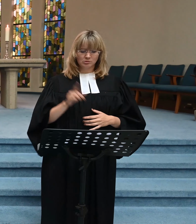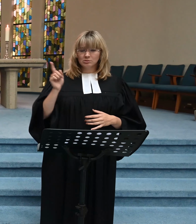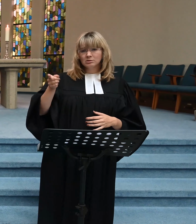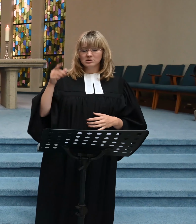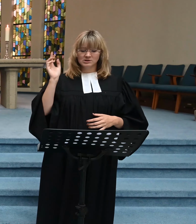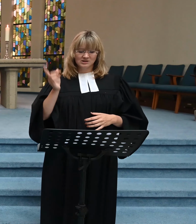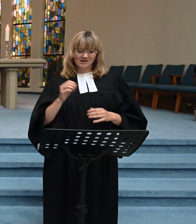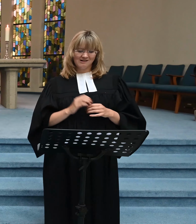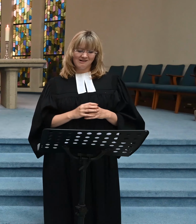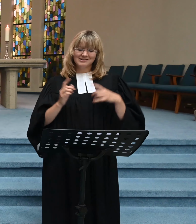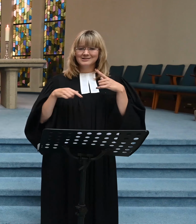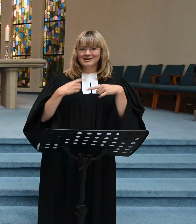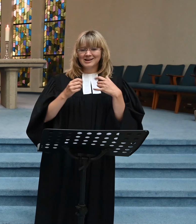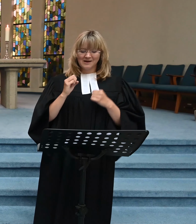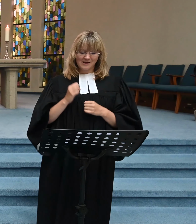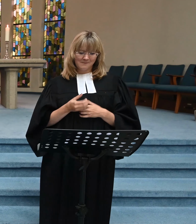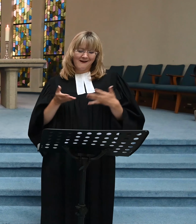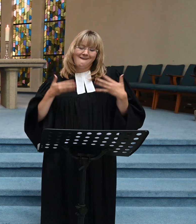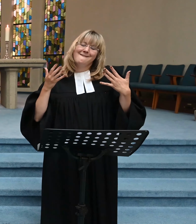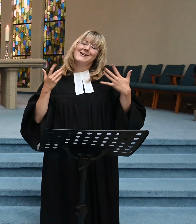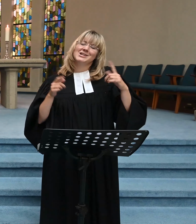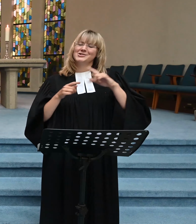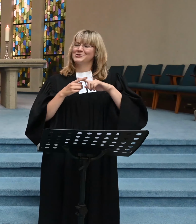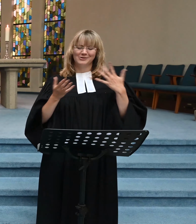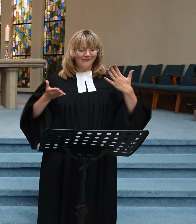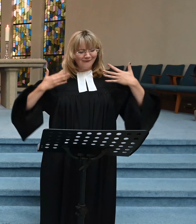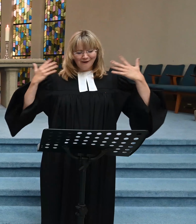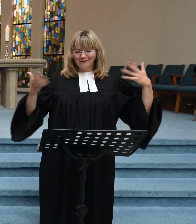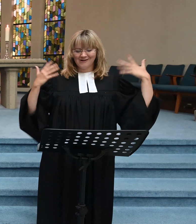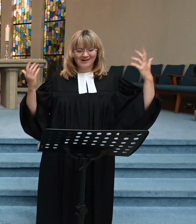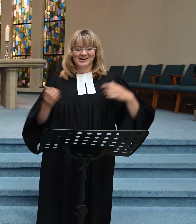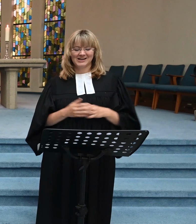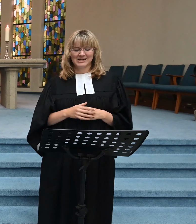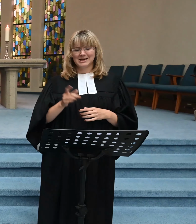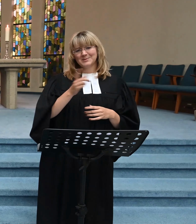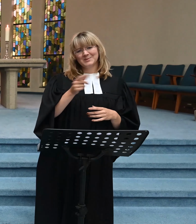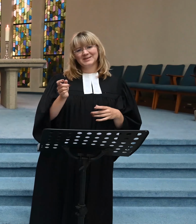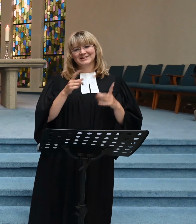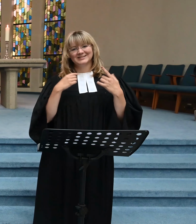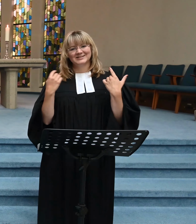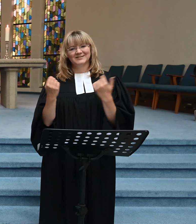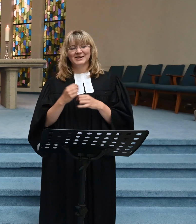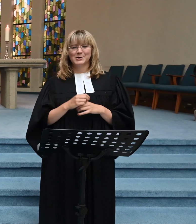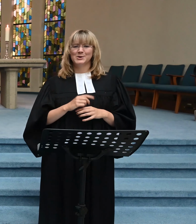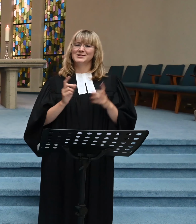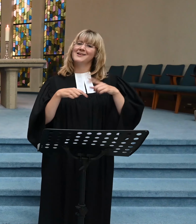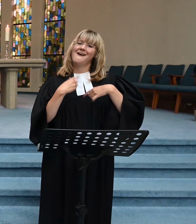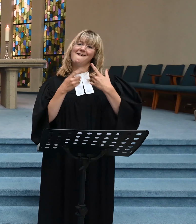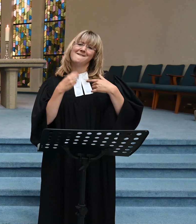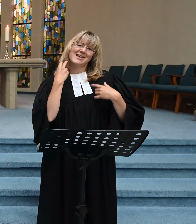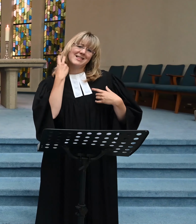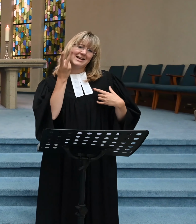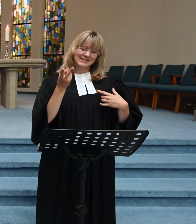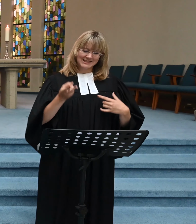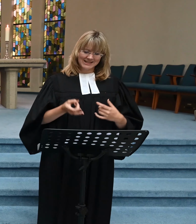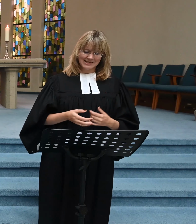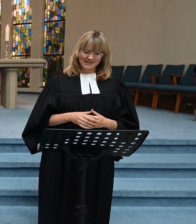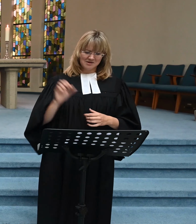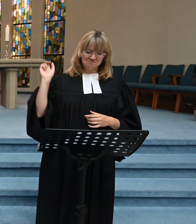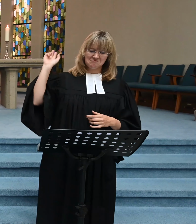bist. Mögest du erfrischt und erquickt werden. Und so lange, bis wir beide, du und ich